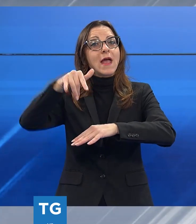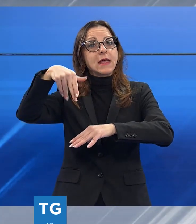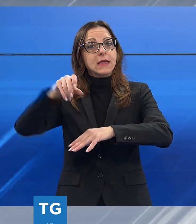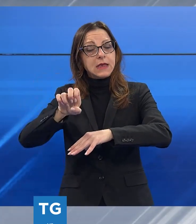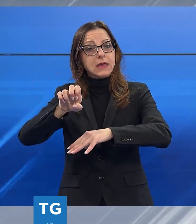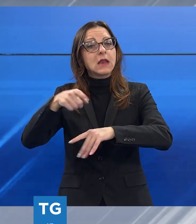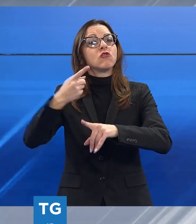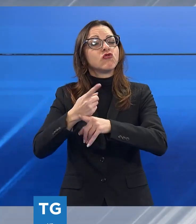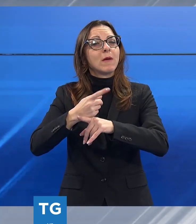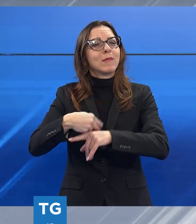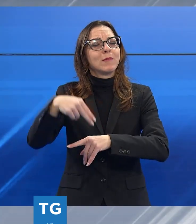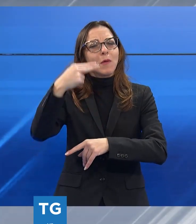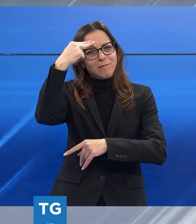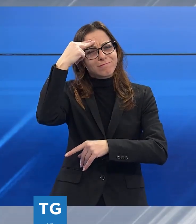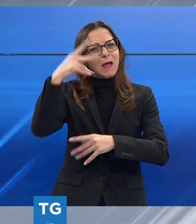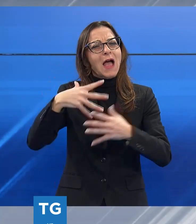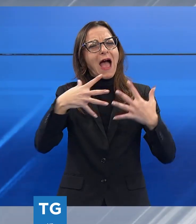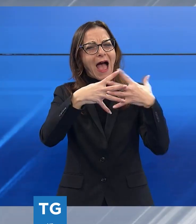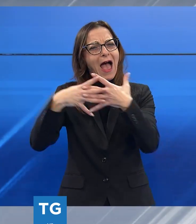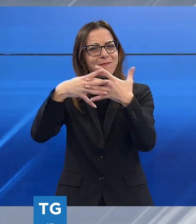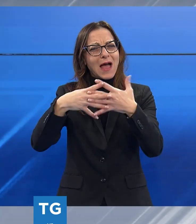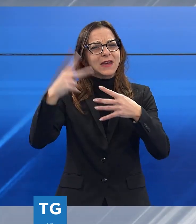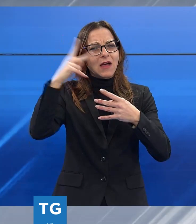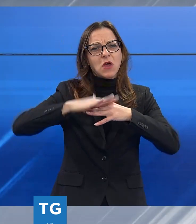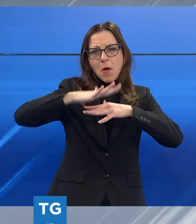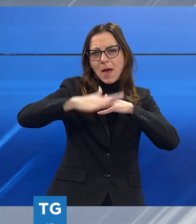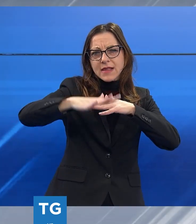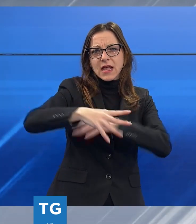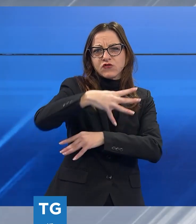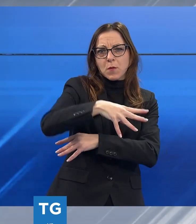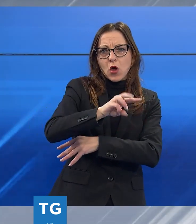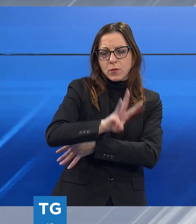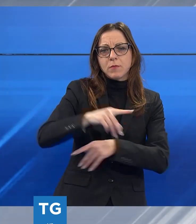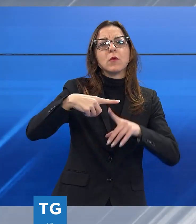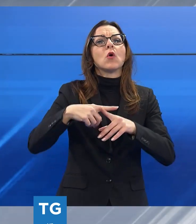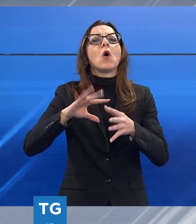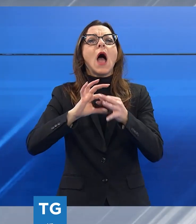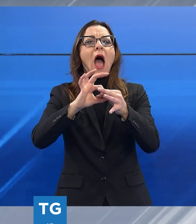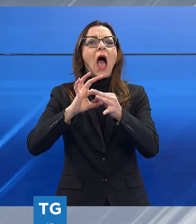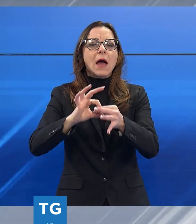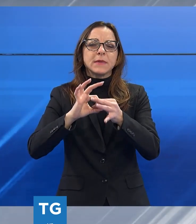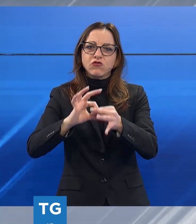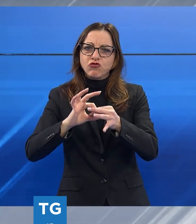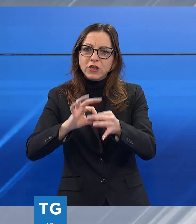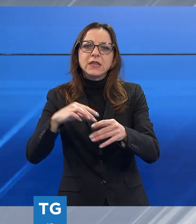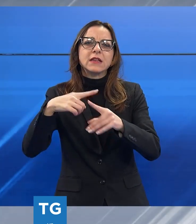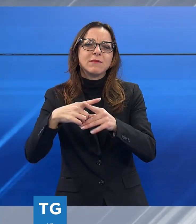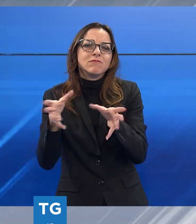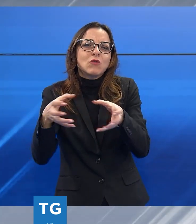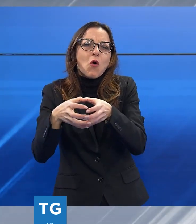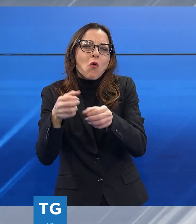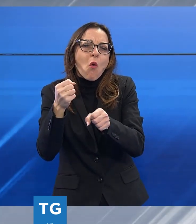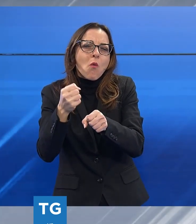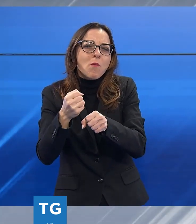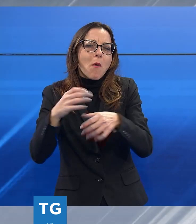del grande mito a stelle e strisce, con i paesaggi della Monument Valley, l'amicizia virile e il cameratismo. Il film